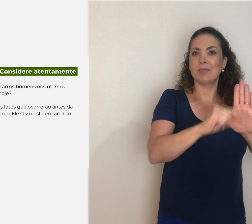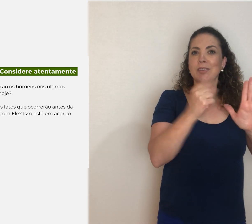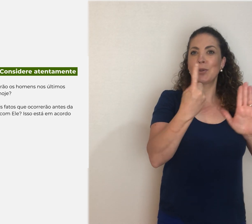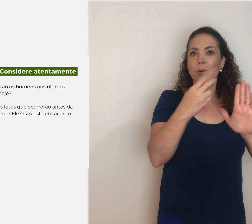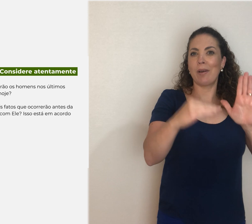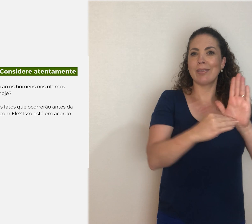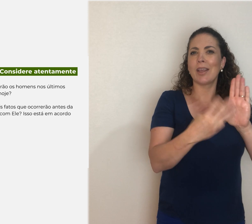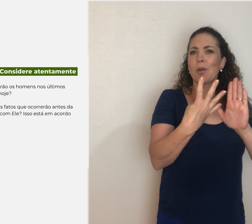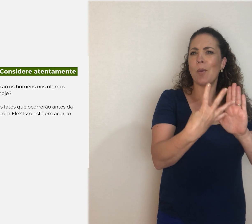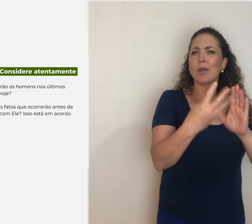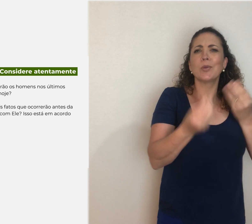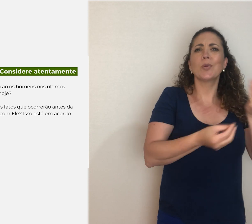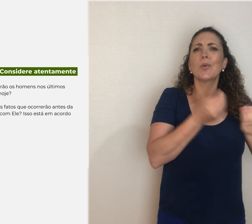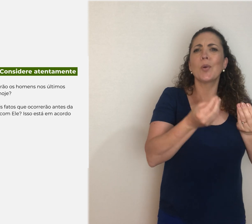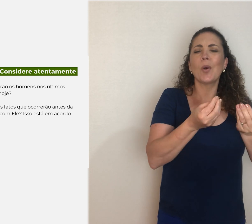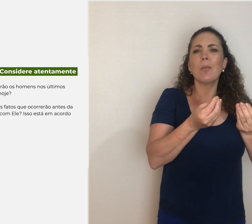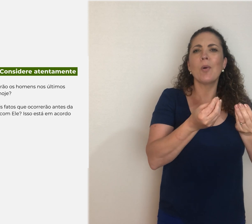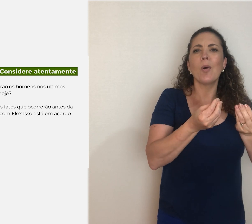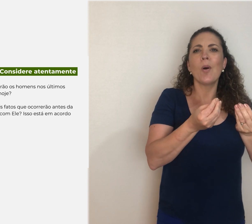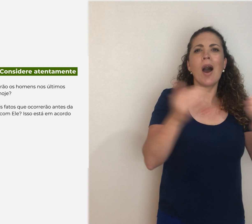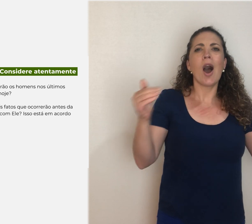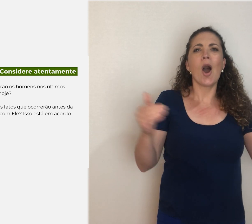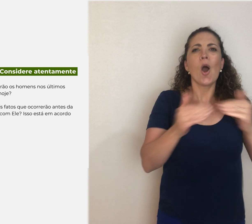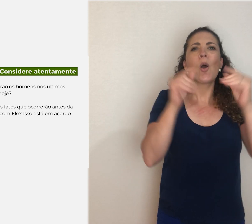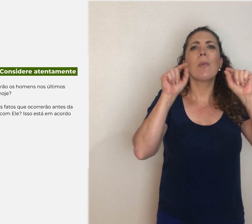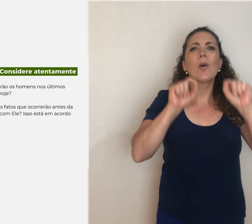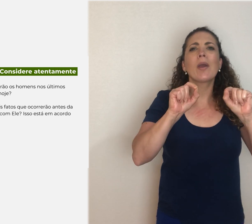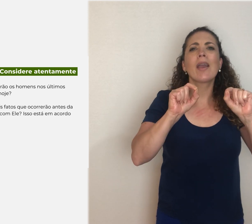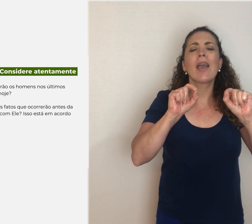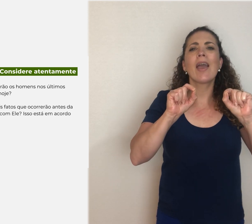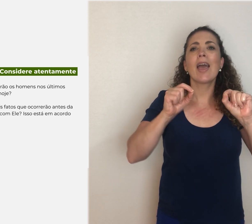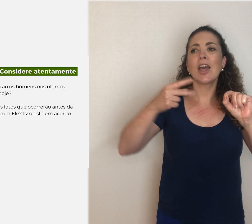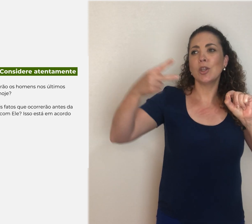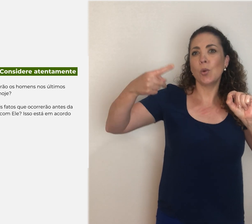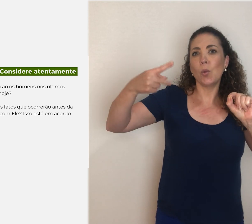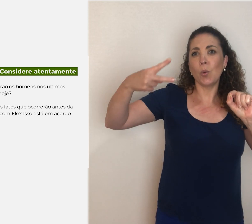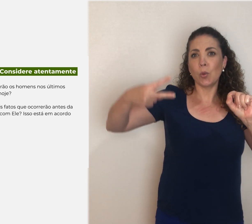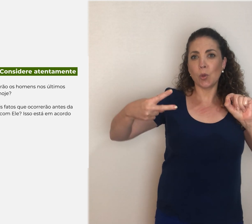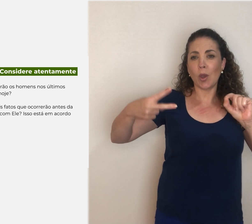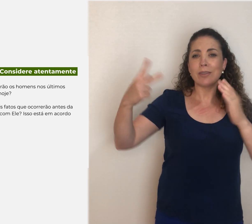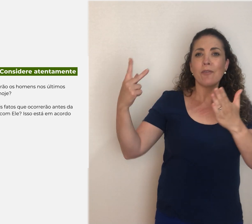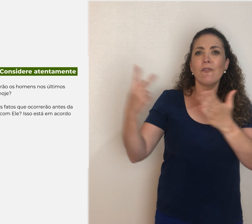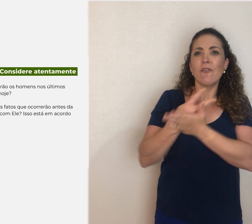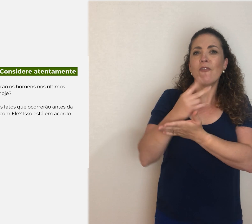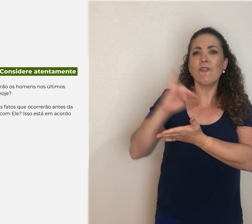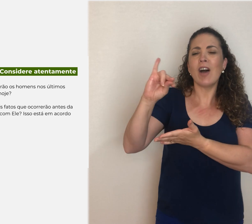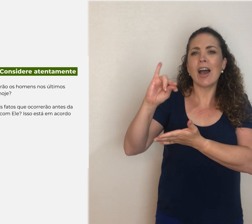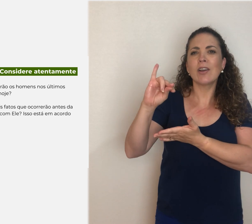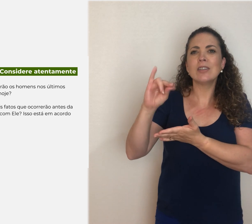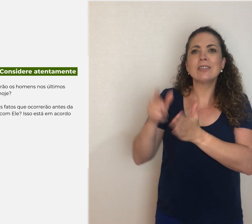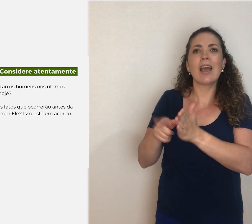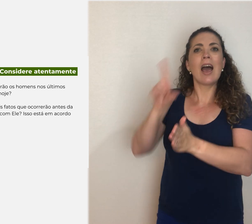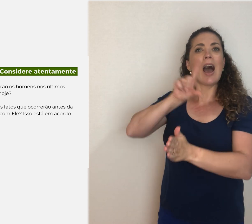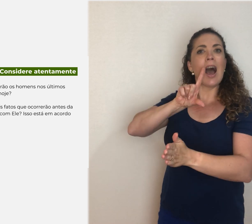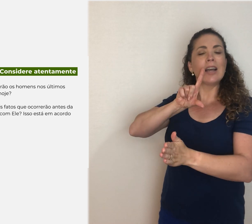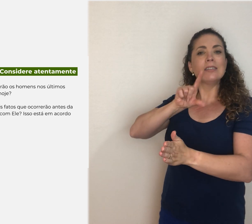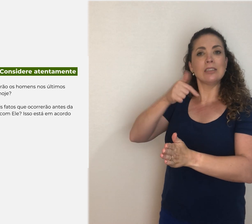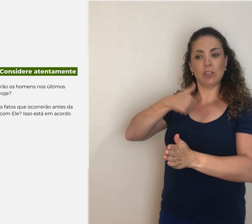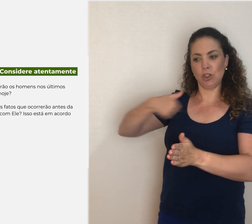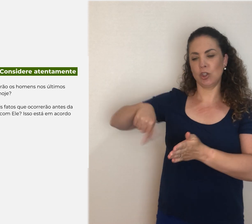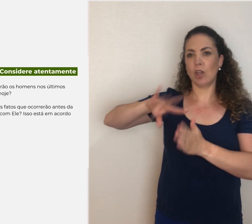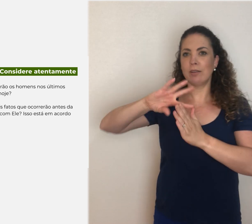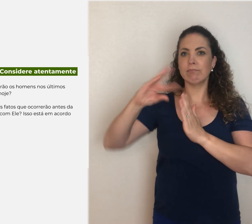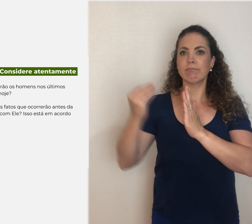dois fatos que ocorrerão antes da vinda do Senhor e de nossa união com Ele? Isto está de acordo com o ensino